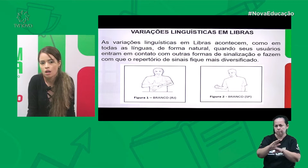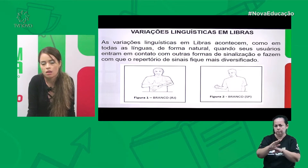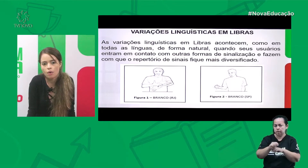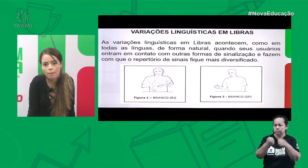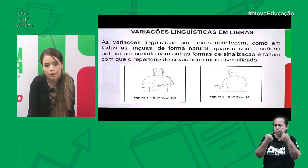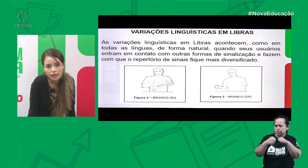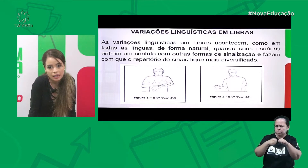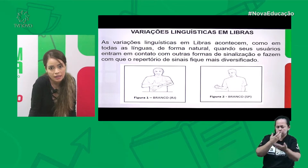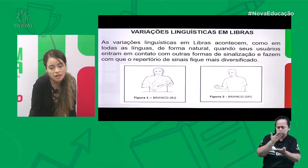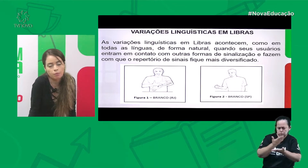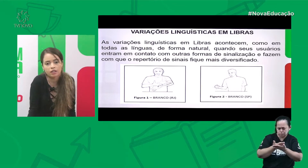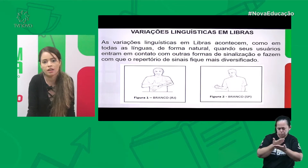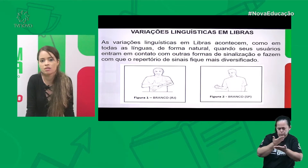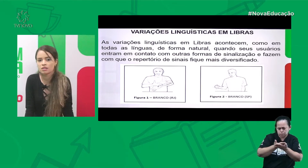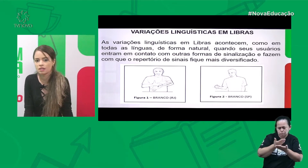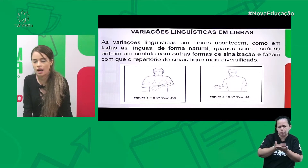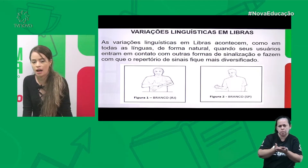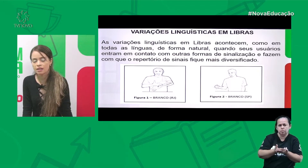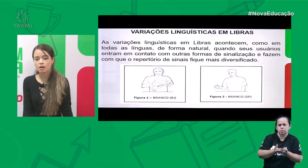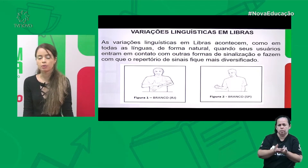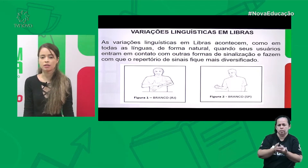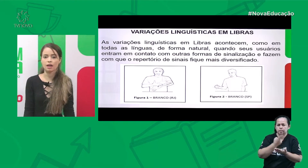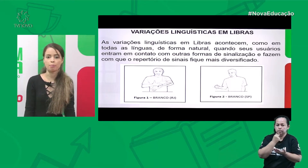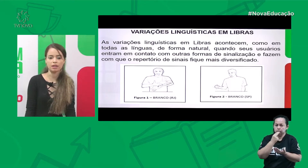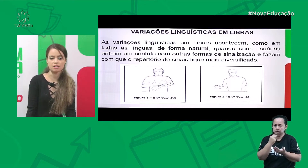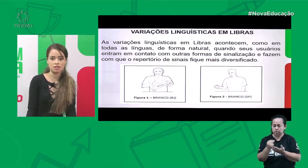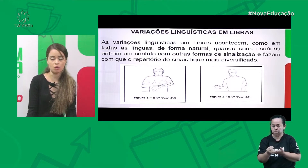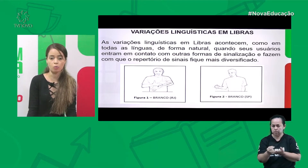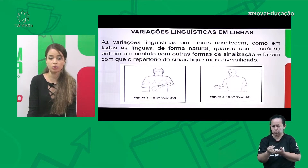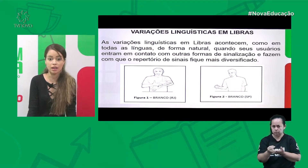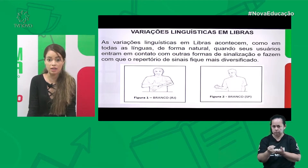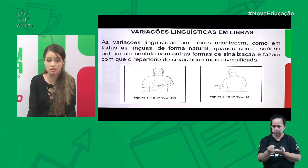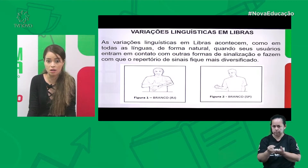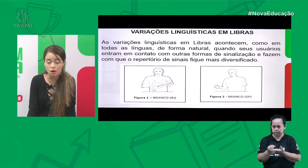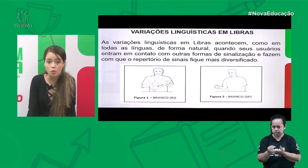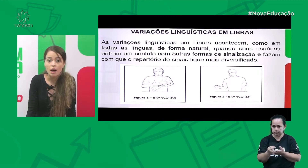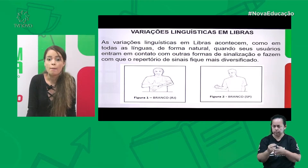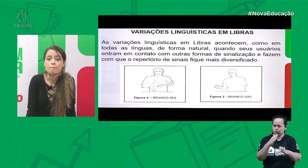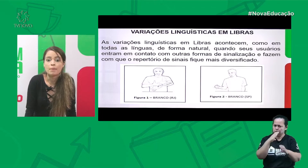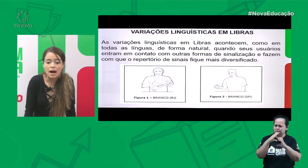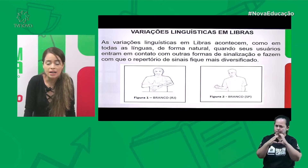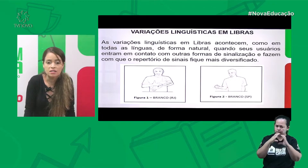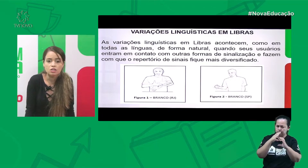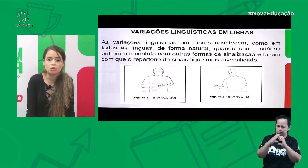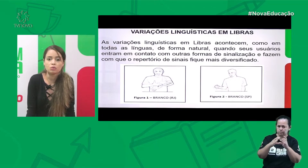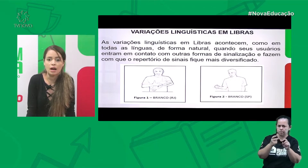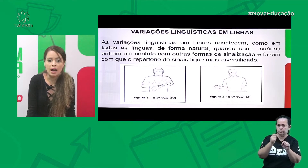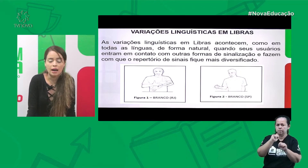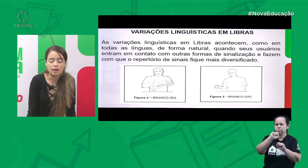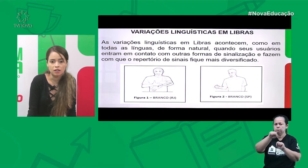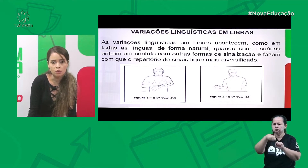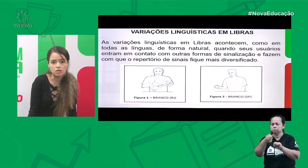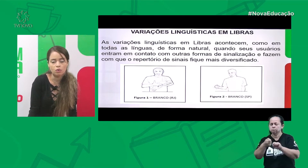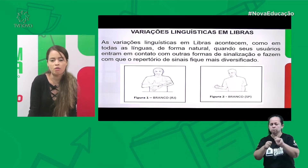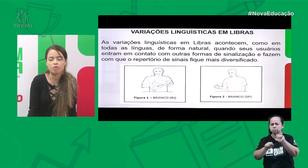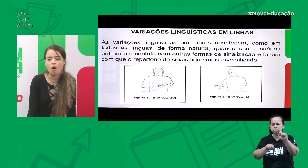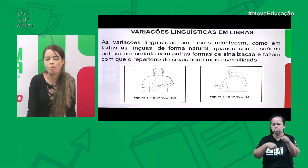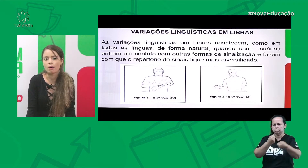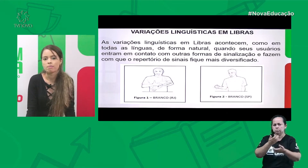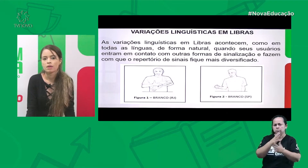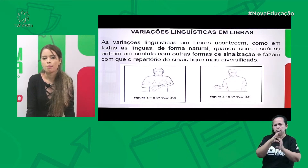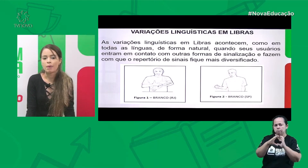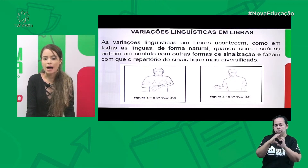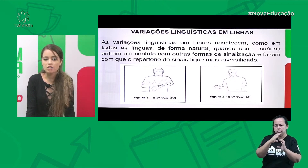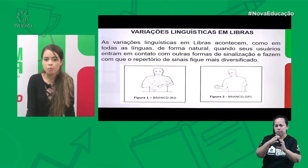língua. Não apenas aprender sinais, aprender apenas essa comunicação, mas estudar línguas de uma